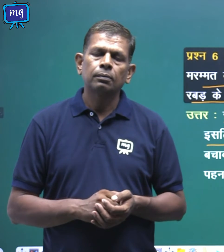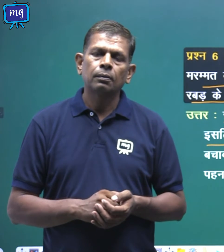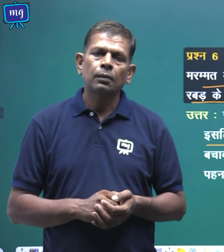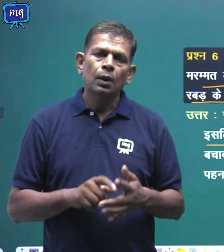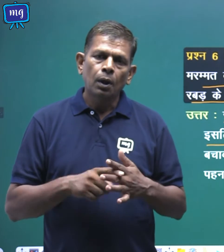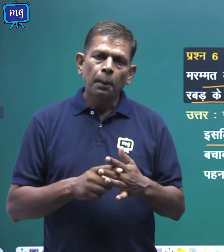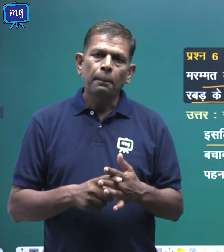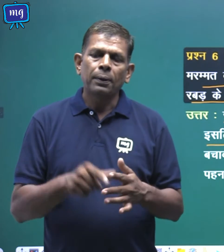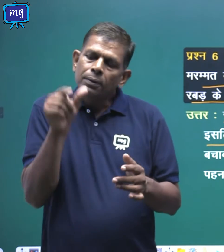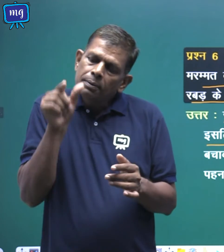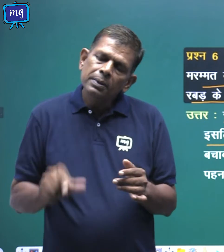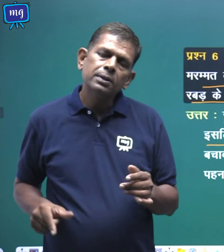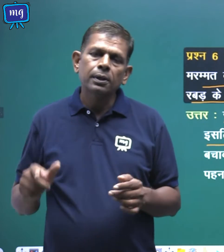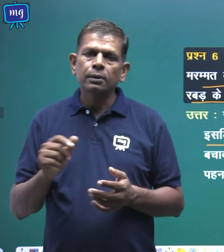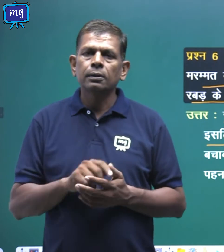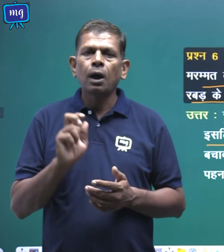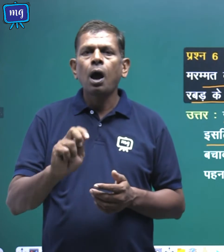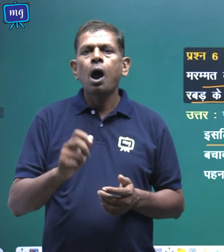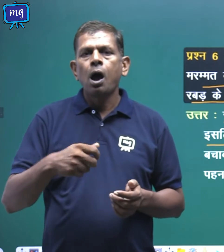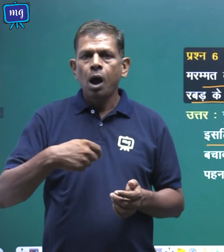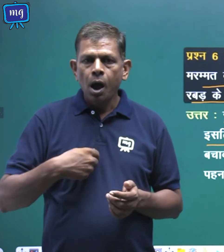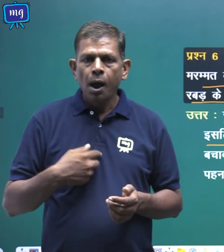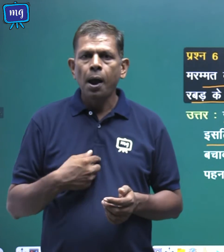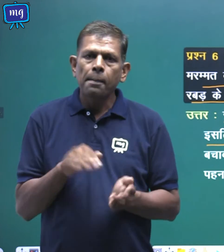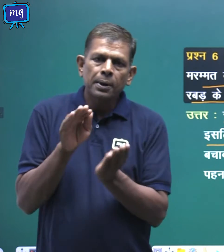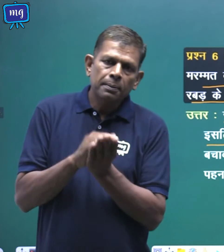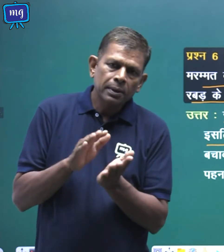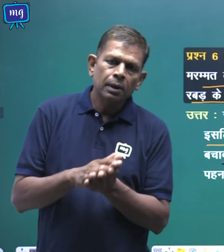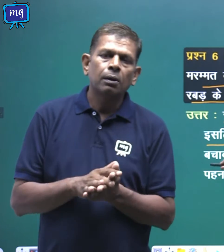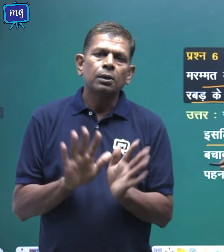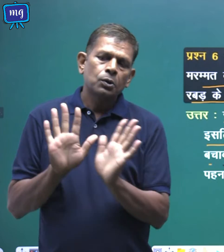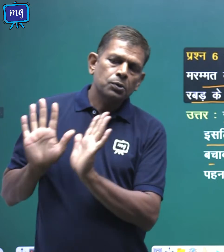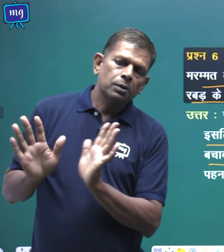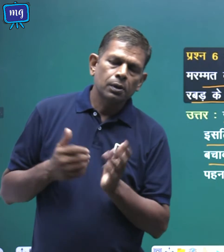विद्युत मिस्त्री अपने बचाव के लिए